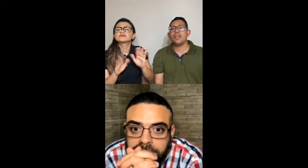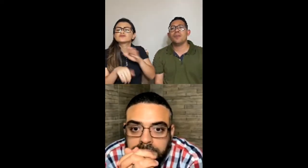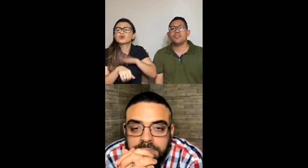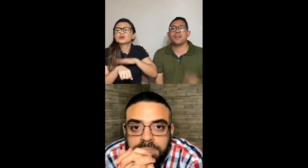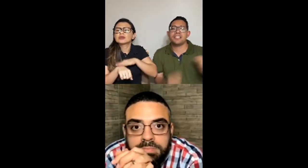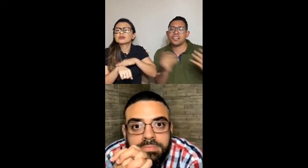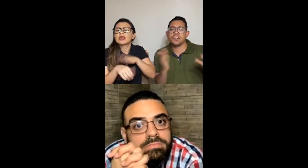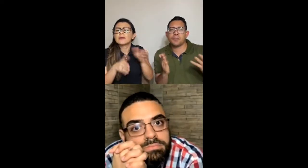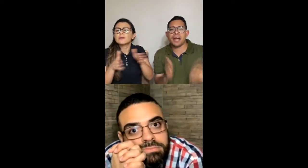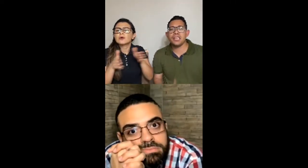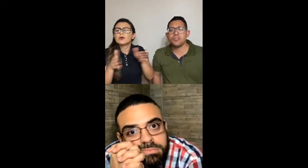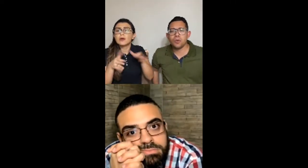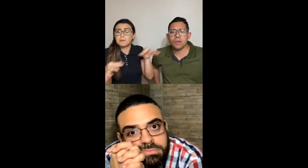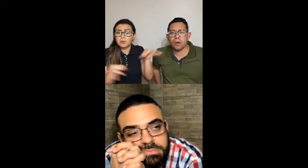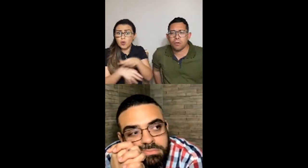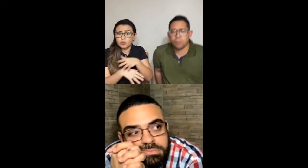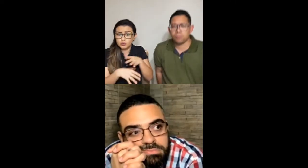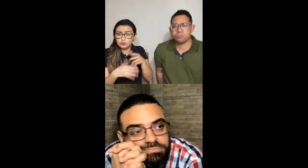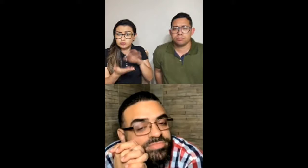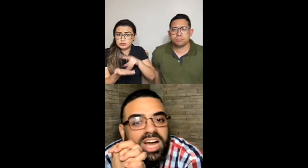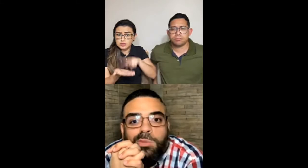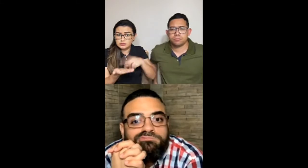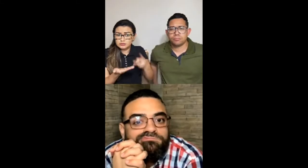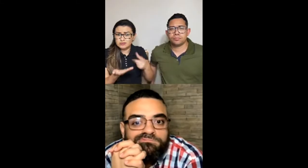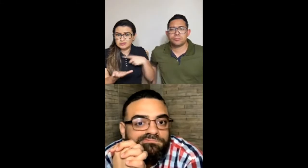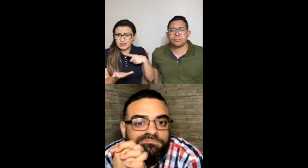tem uma expectativa para isso ou não?